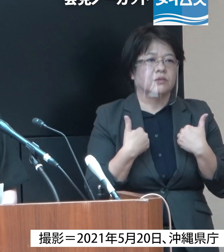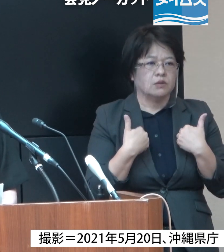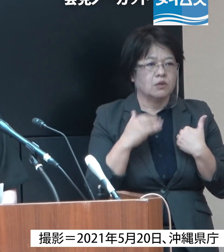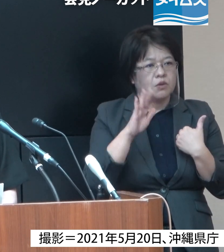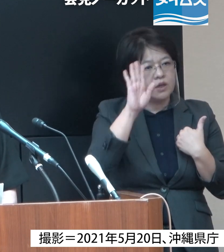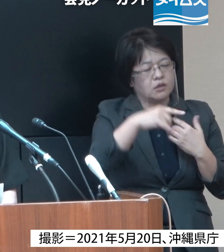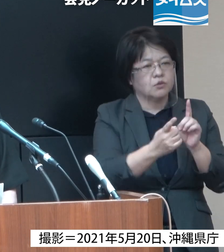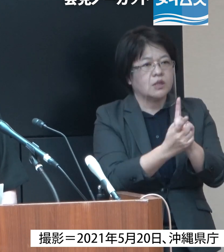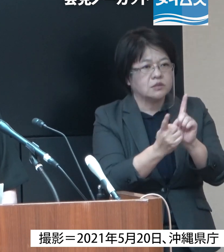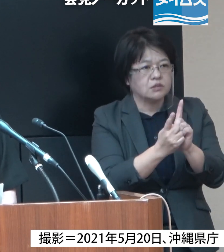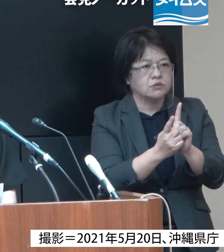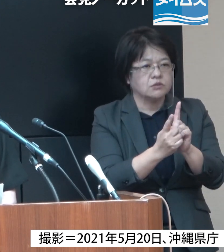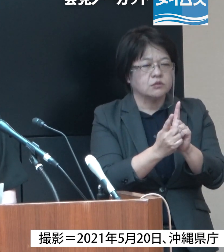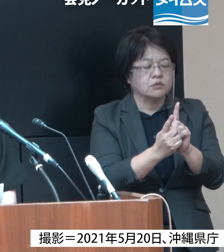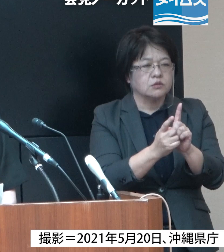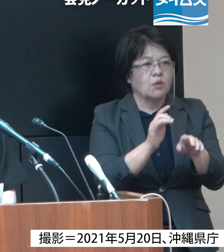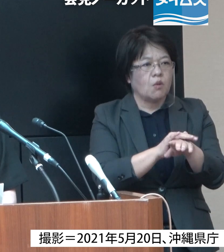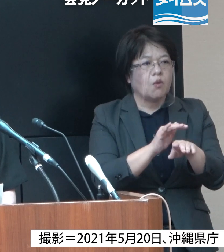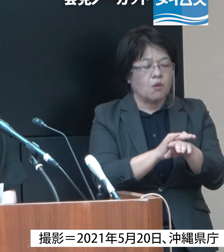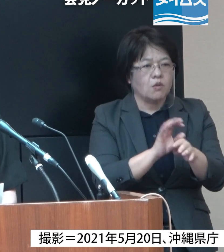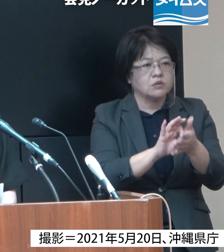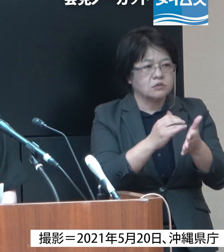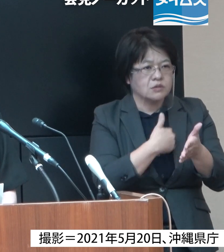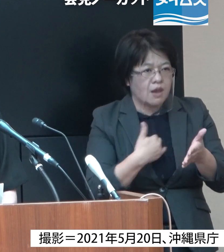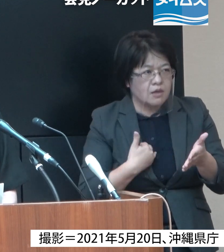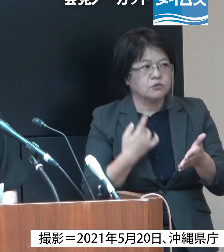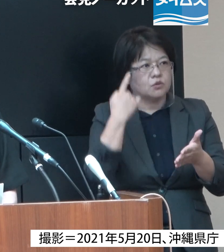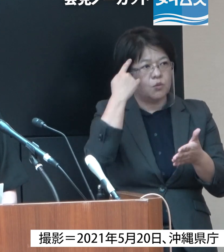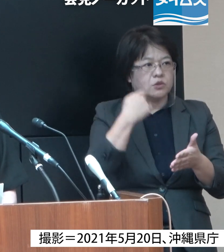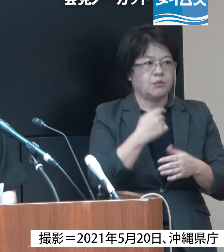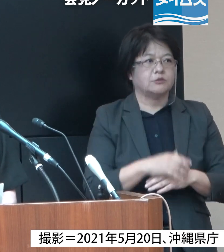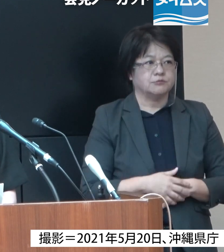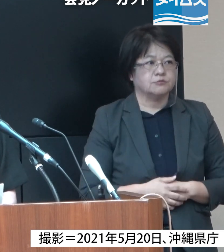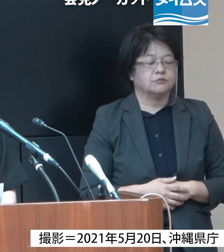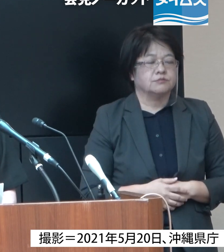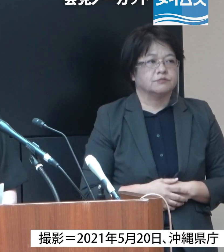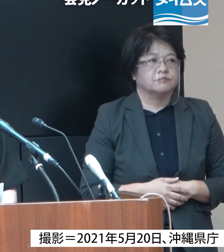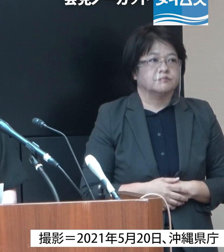これからの対応に生かしていかなくてはならないというように思います。